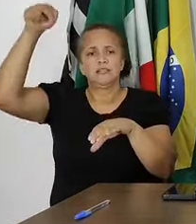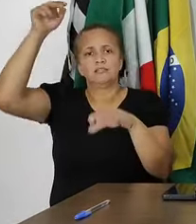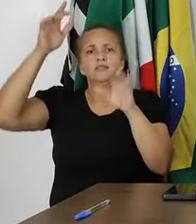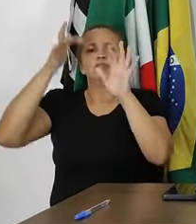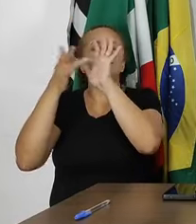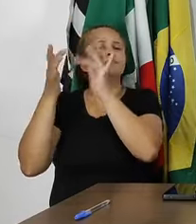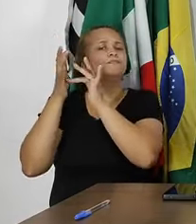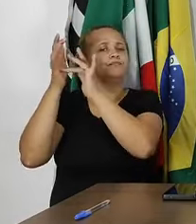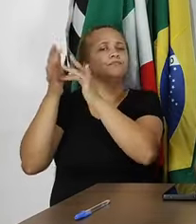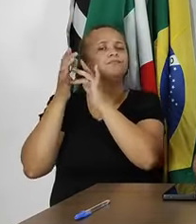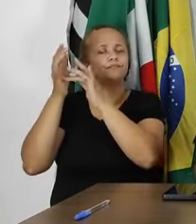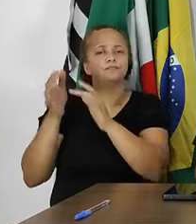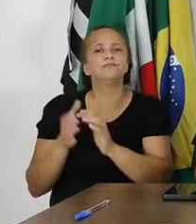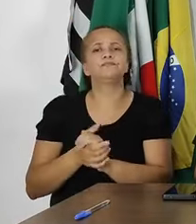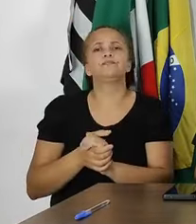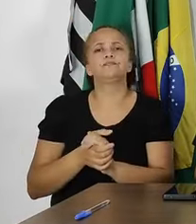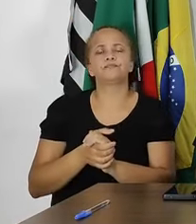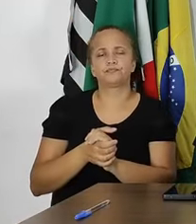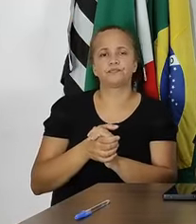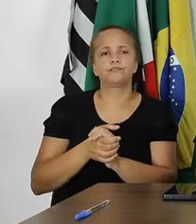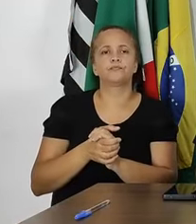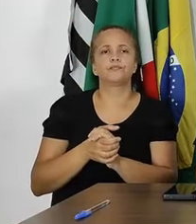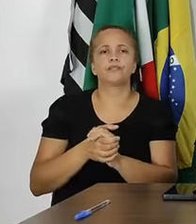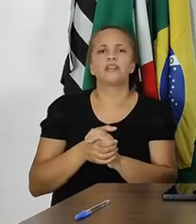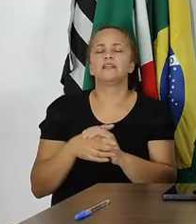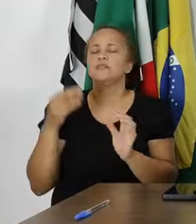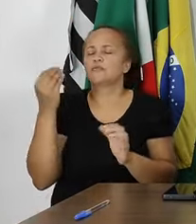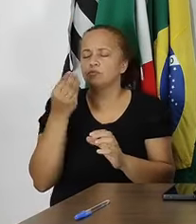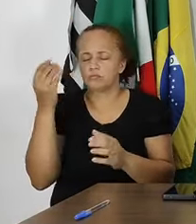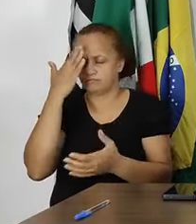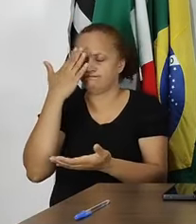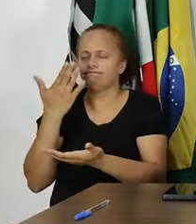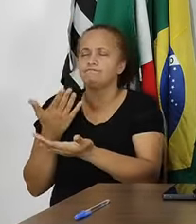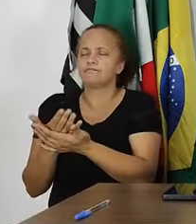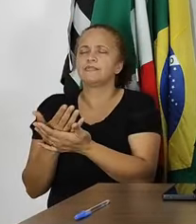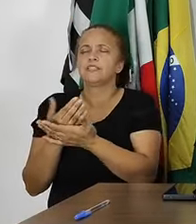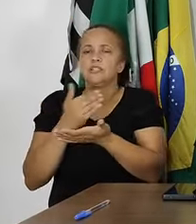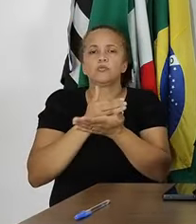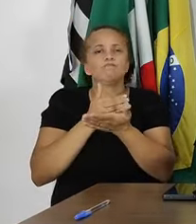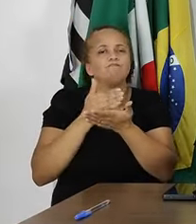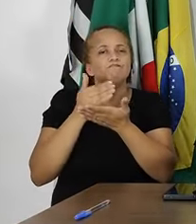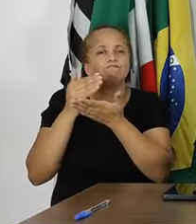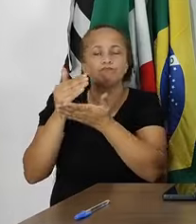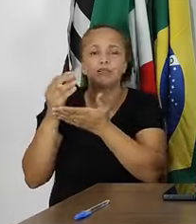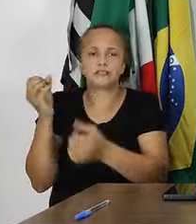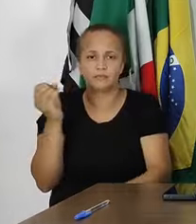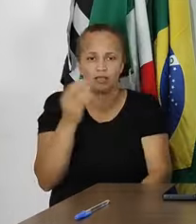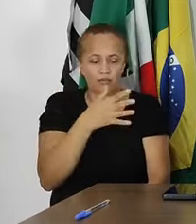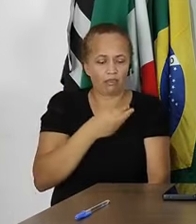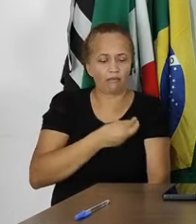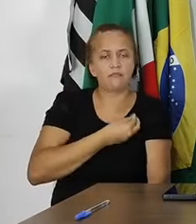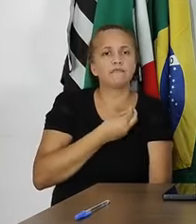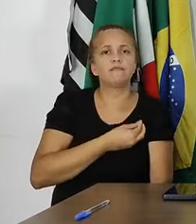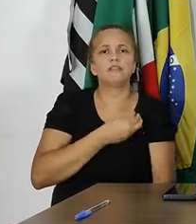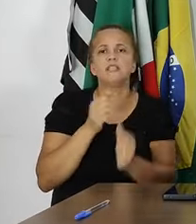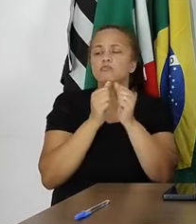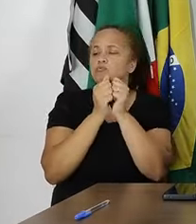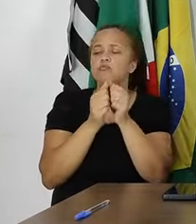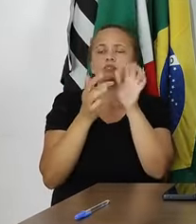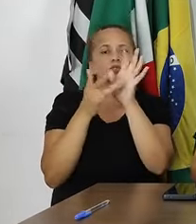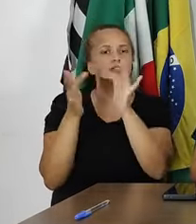justificação. Ali se começa uma nova vida em Cristo Jesus. E a gente não